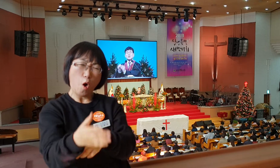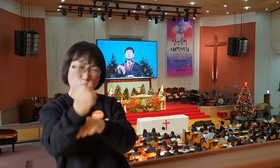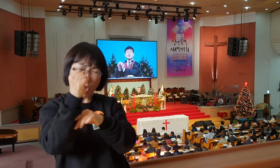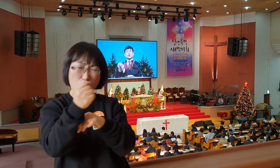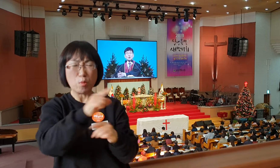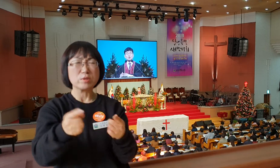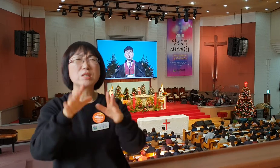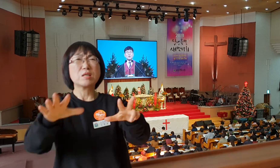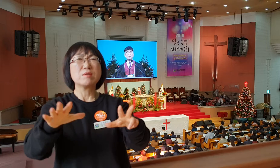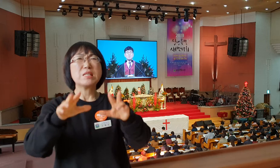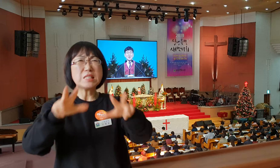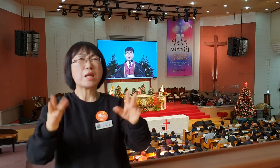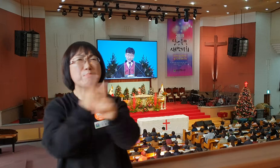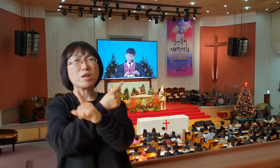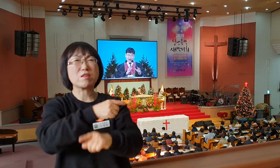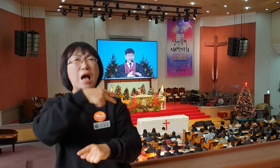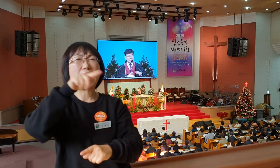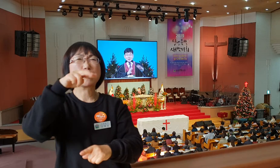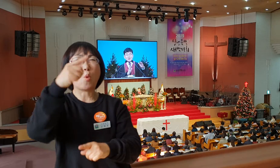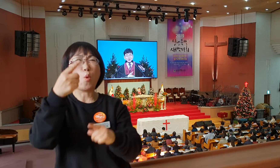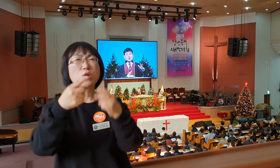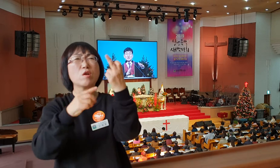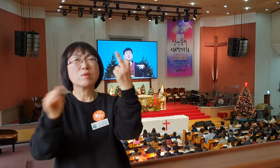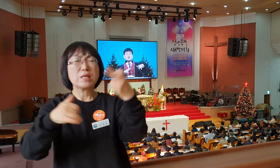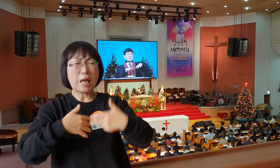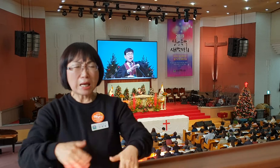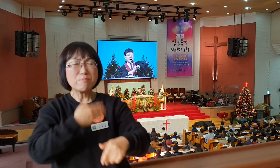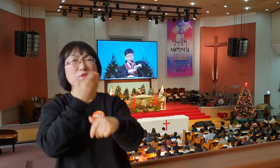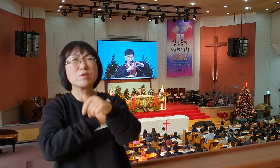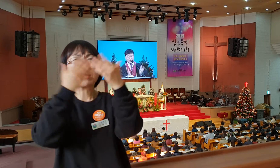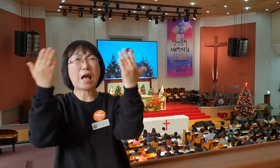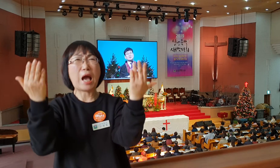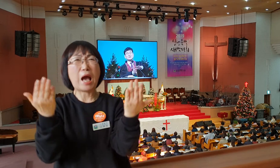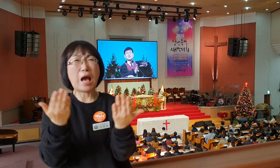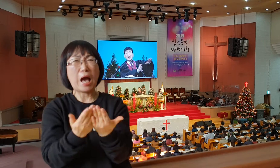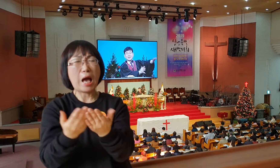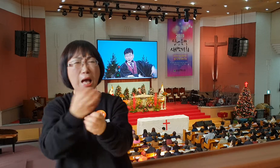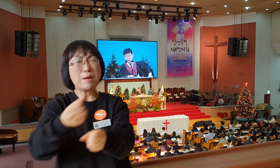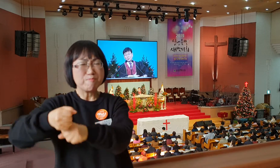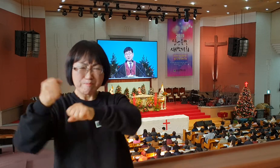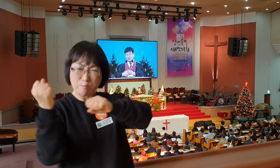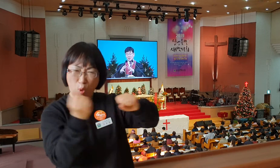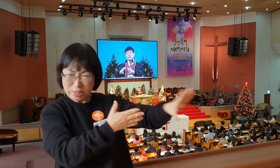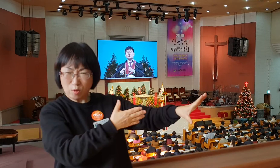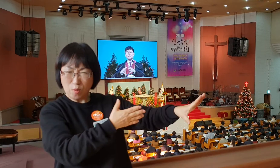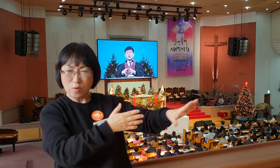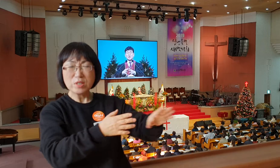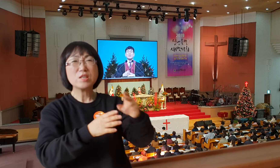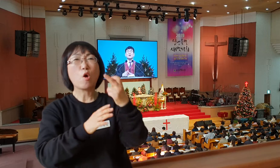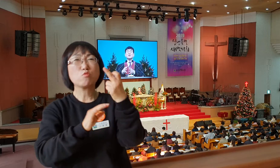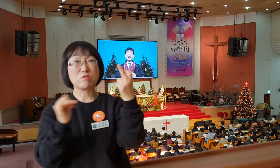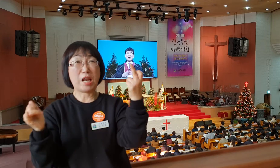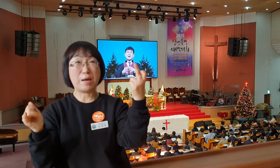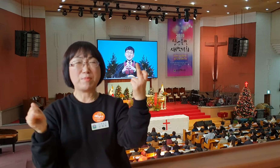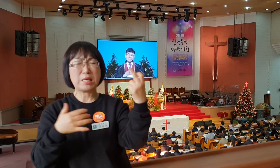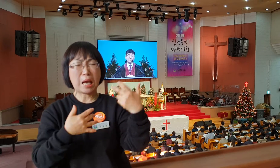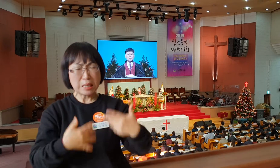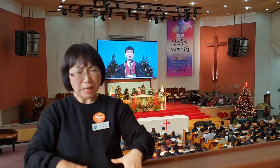사도 이제는 열둘이에요 그 사람의 약함을 능력 그런 것들 다 보장으로 싸서 다 치워버리고 이 열둘 어떻게 만드는